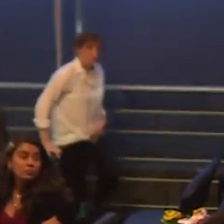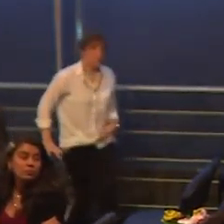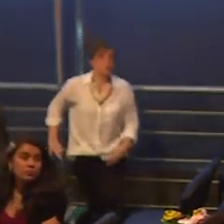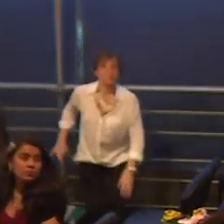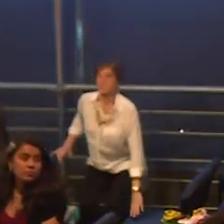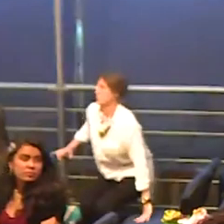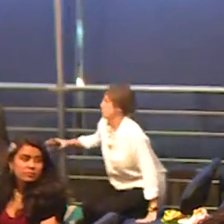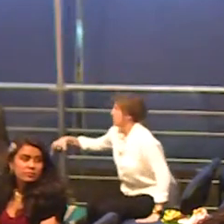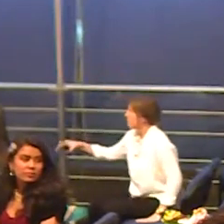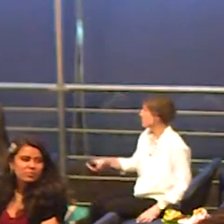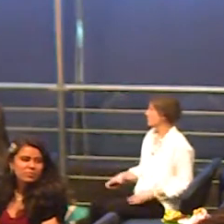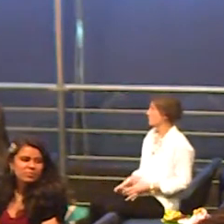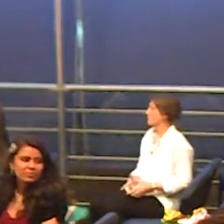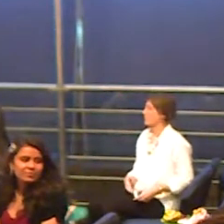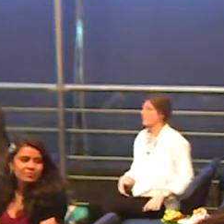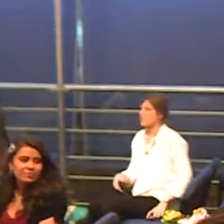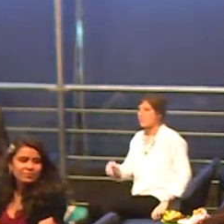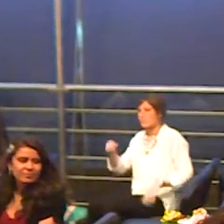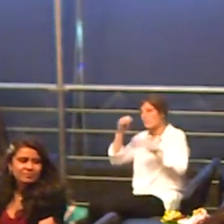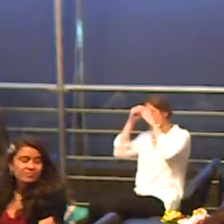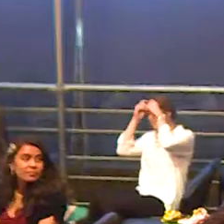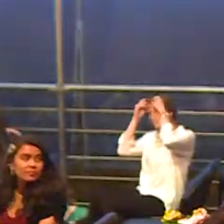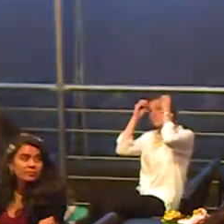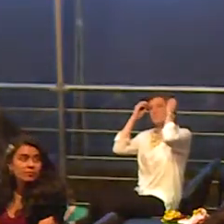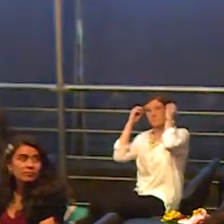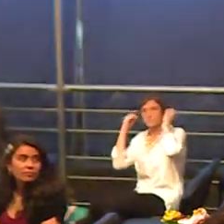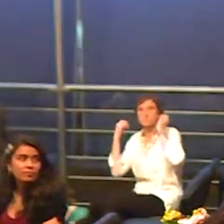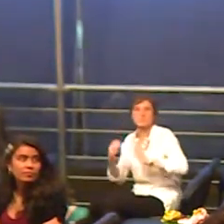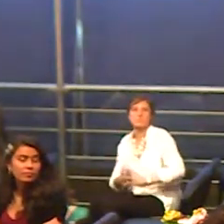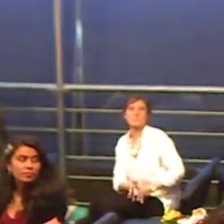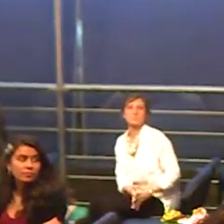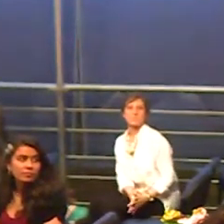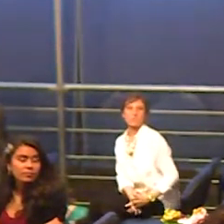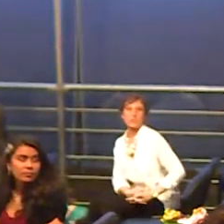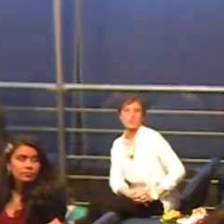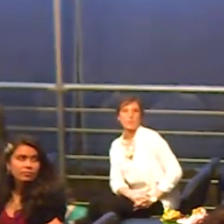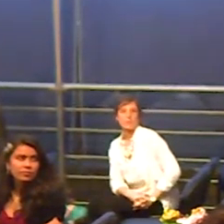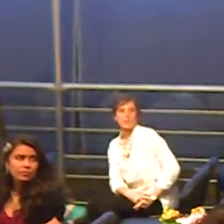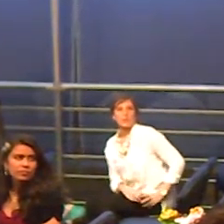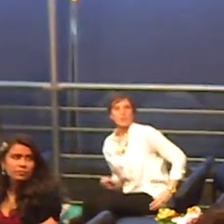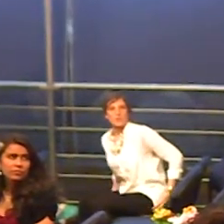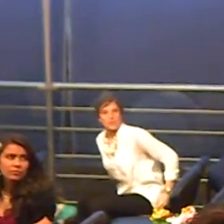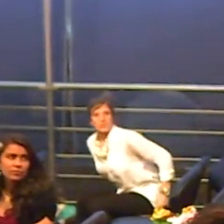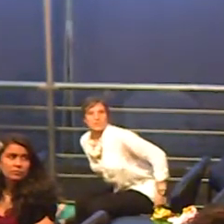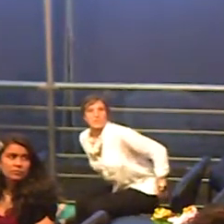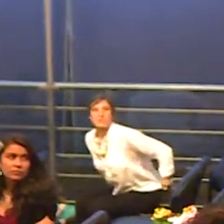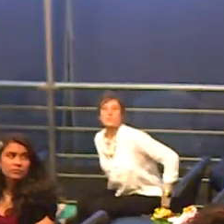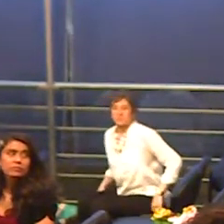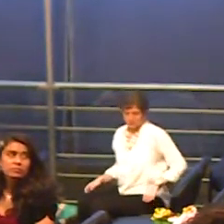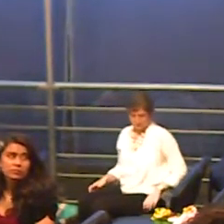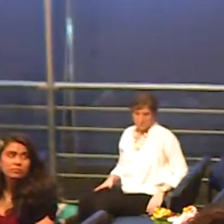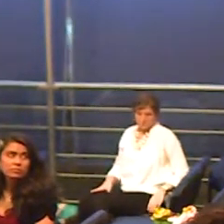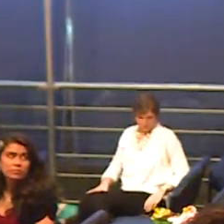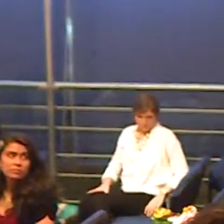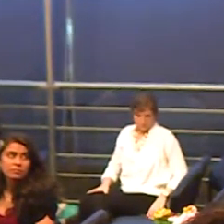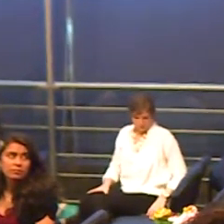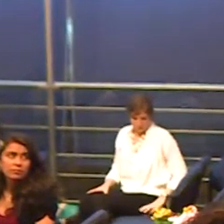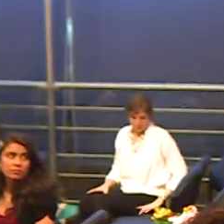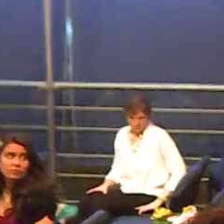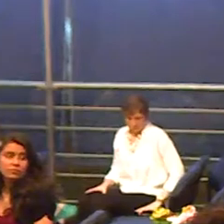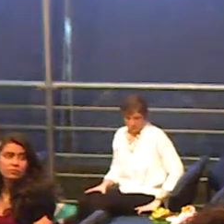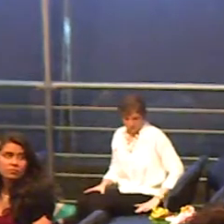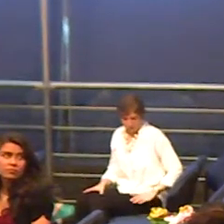donde hay participantes internos que viven en las instituciones, mucha población adulta, adulta